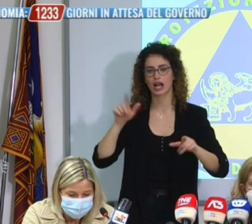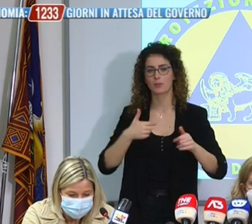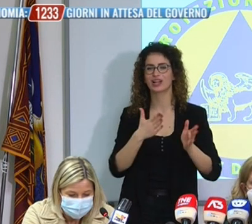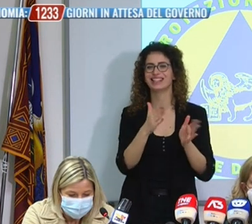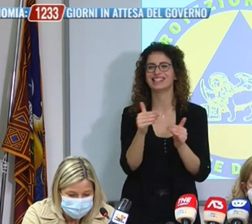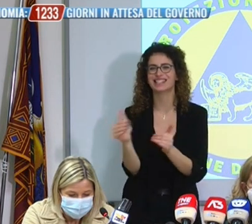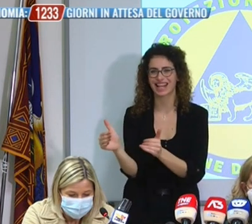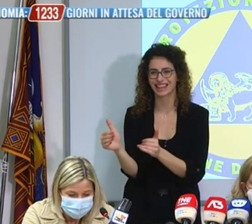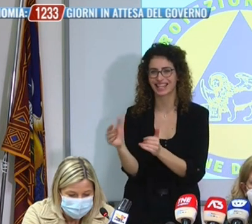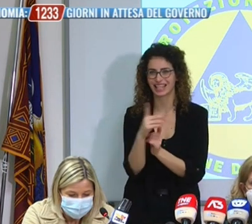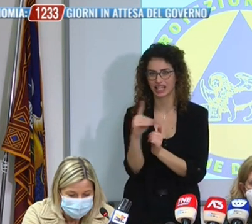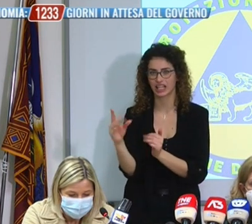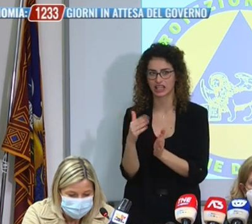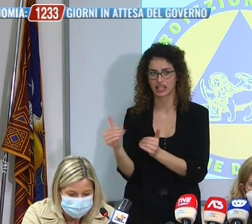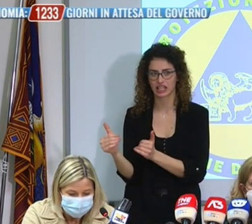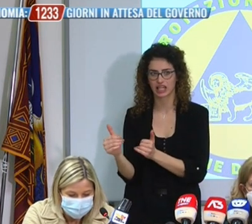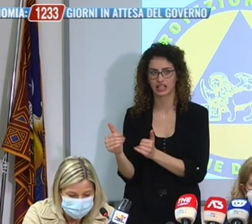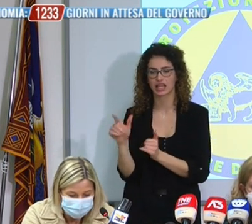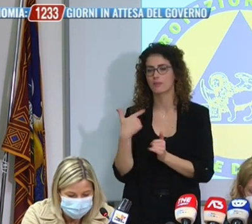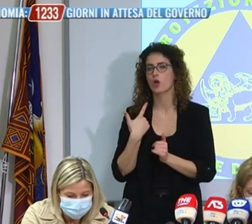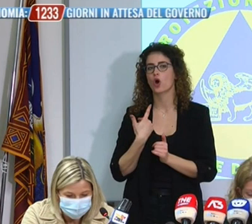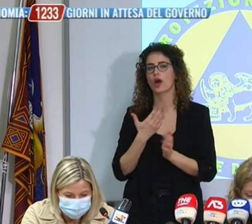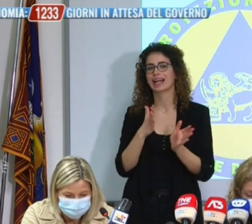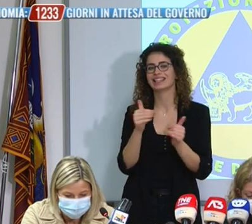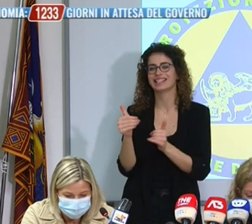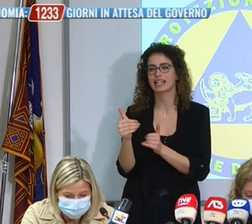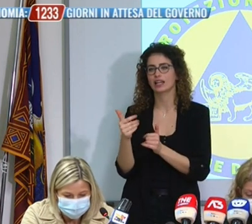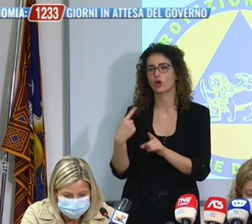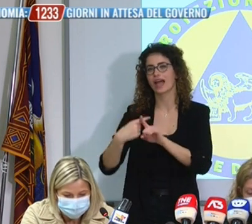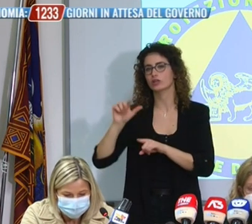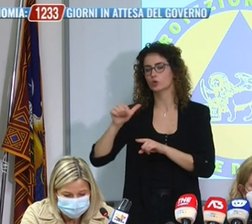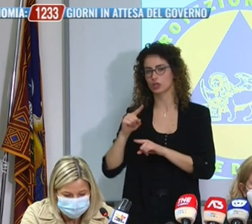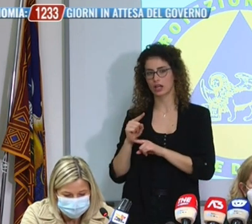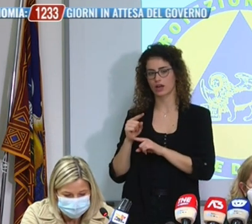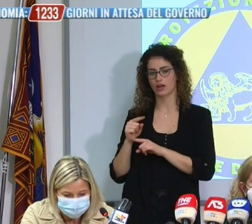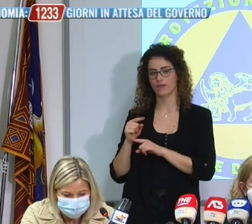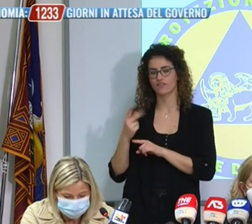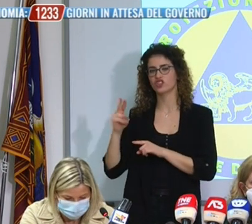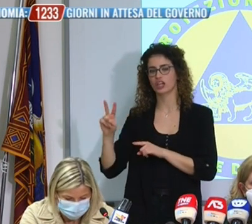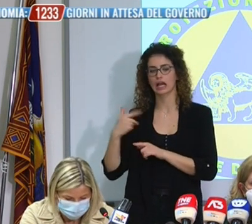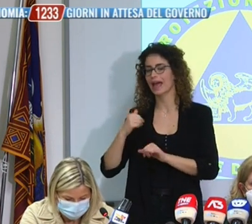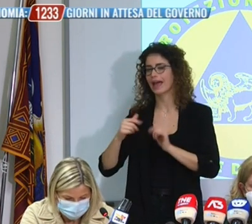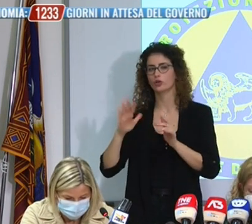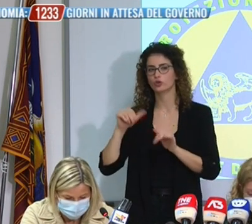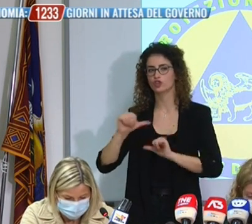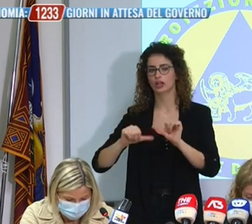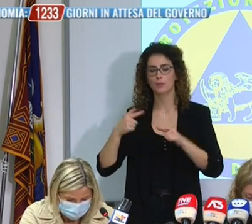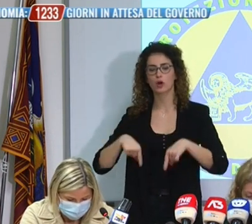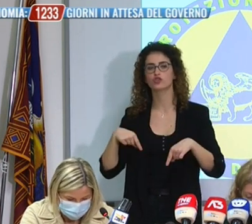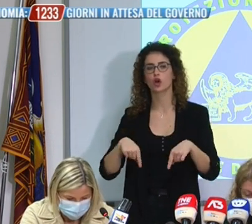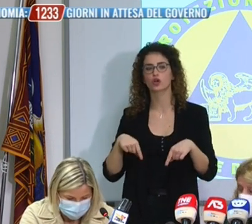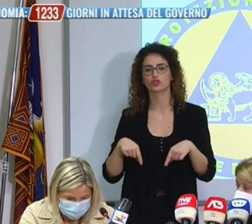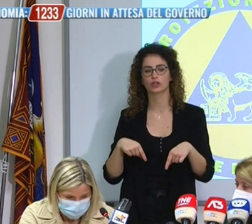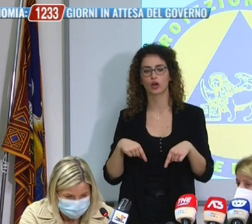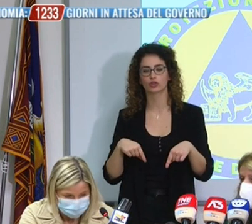in modo tale che so per esempio per i distretti vicentini quanto sono e quelli veronesi? Ciò che cambiano ogni giorno. Vabbè, quello di oggi, tanto per